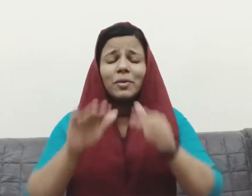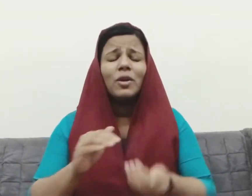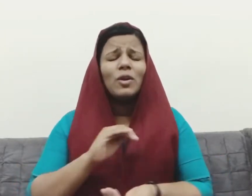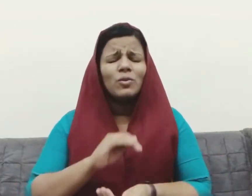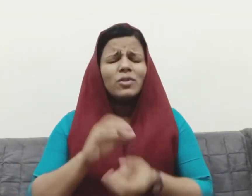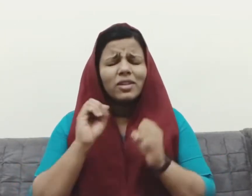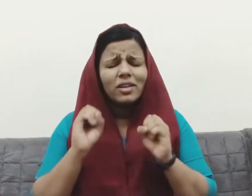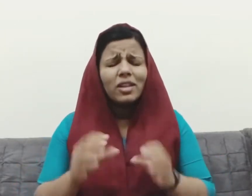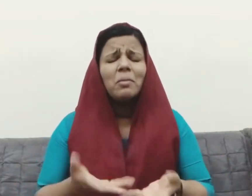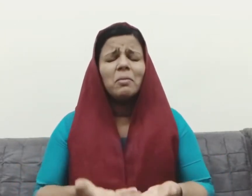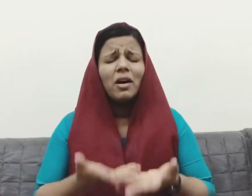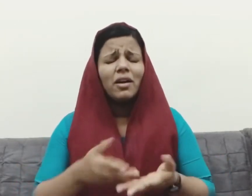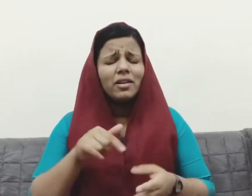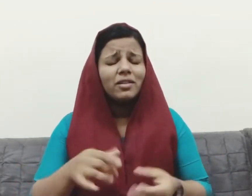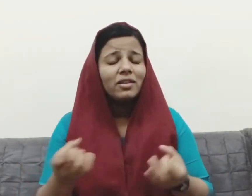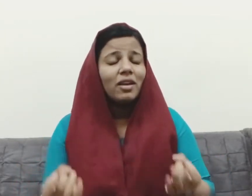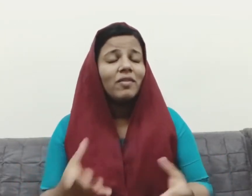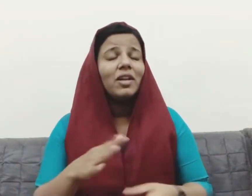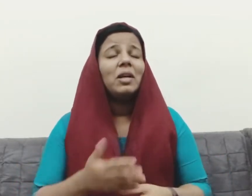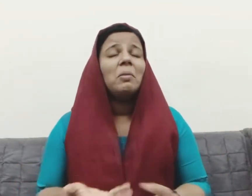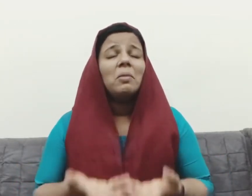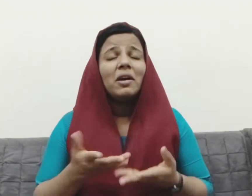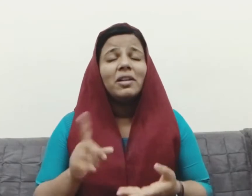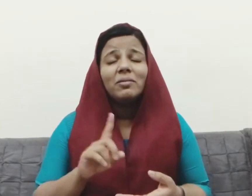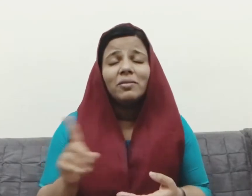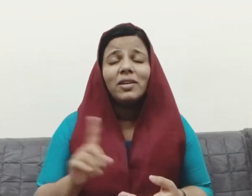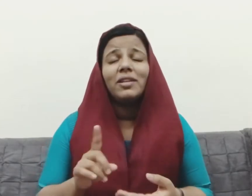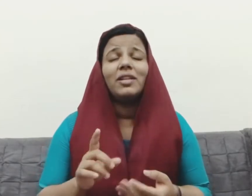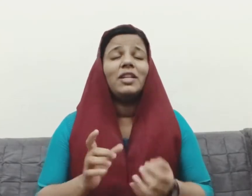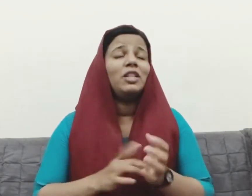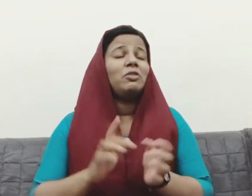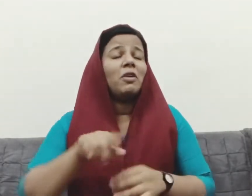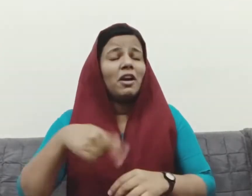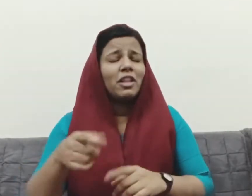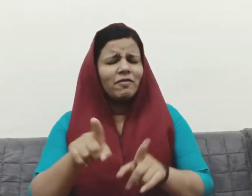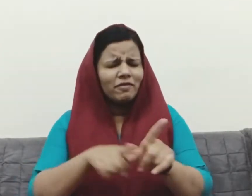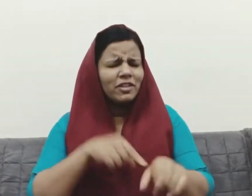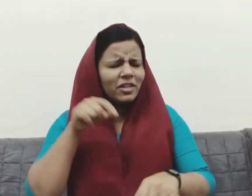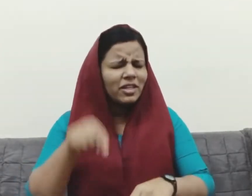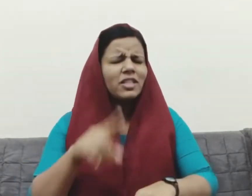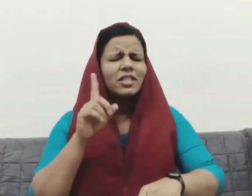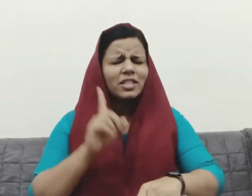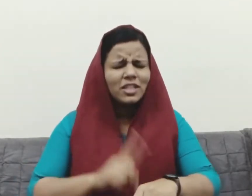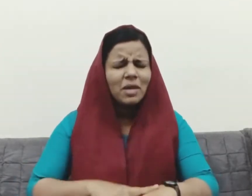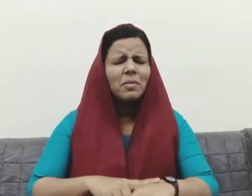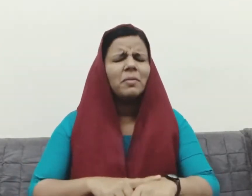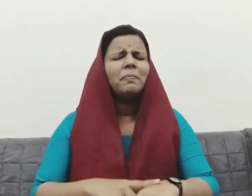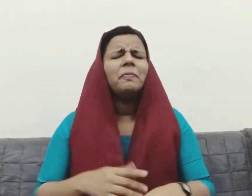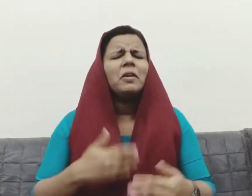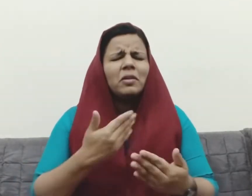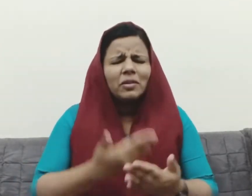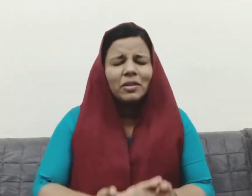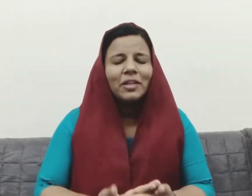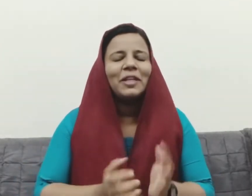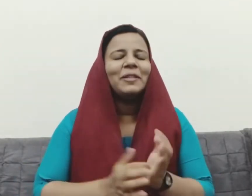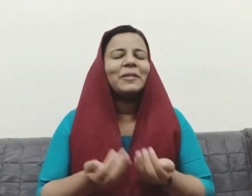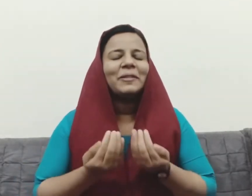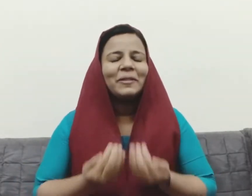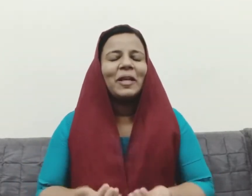അനുഗ്രഹിക്കപ്പെടട്ടെ. കുഞ്ഞുങ്ങളില്ലാതെ ഭാരപ്പെട്ട് ഇന്ന് ഈ പ്രഭാതത്തിൽ ഈ ശബ്ദം കേൾക്കുന്നവർക്ക് കർത്താവെ അടുത്ത വർഷം ഈ സമയമാകുമ്പോഴേക്കും അവർക്ക് കർത്താവ് കൊടുത്ത തലമുറയെ